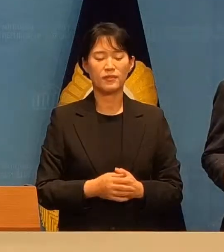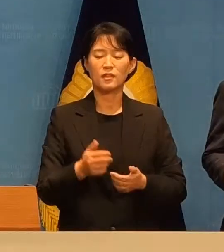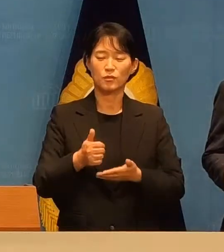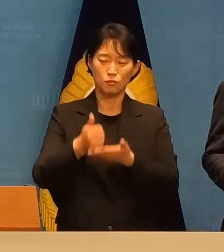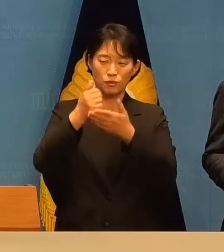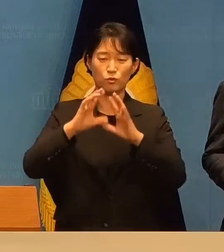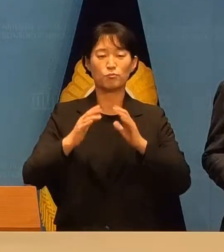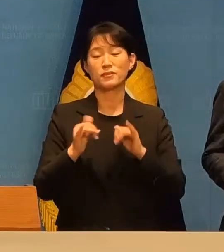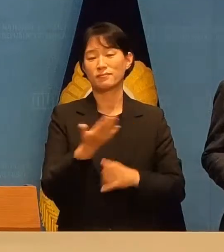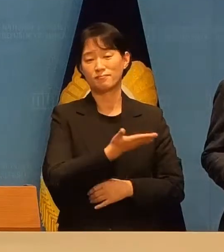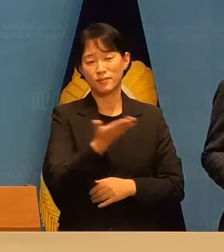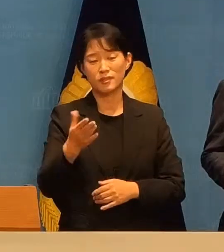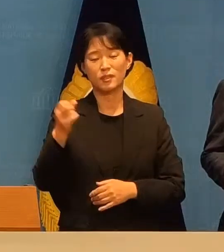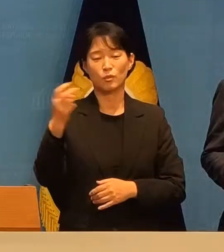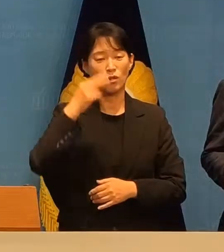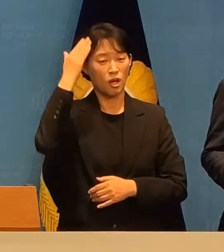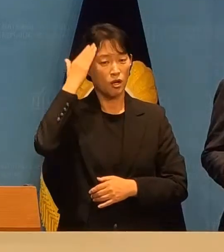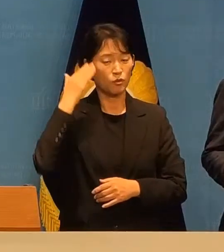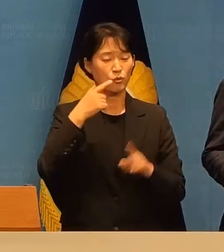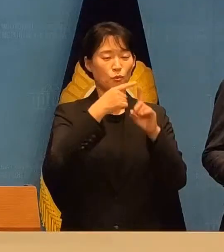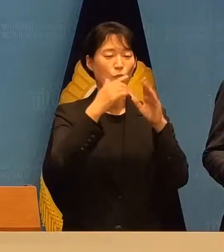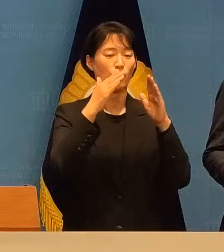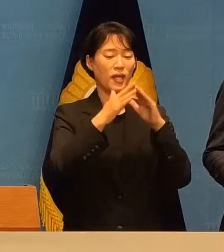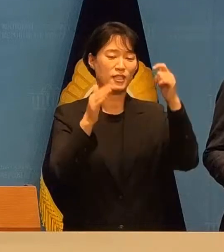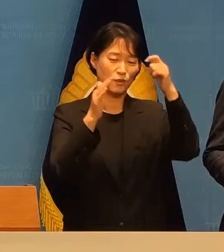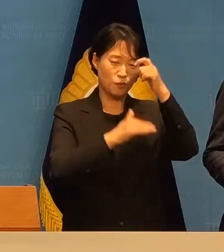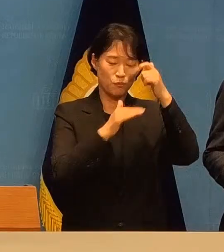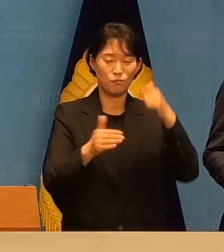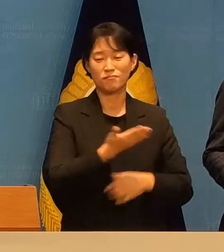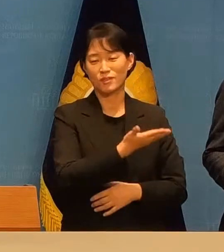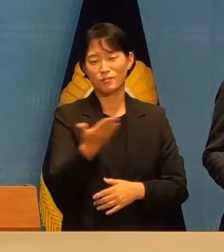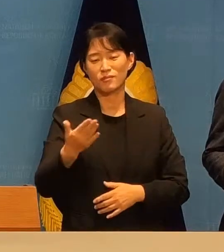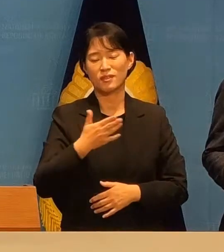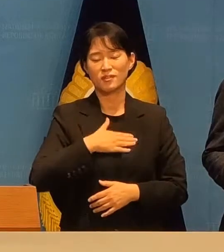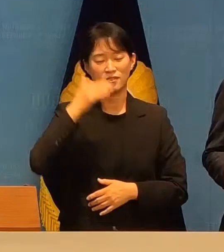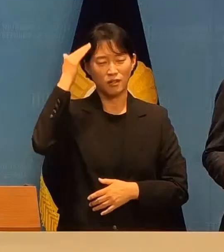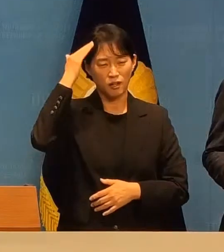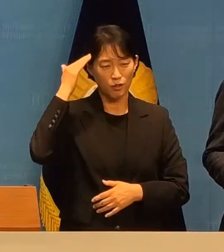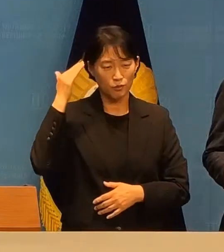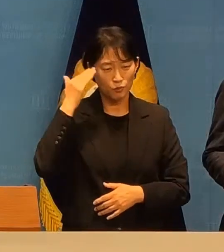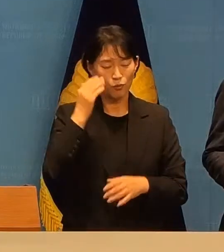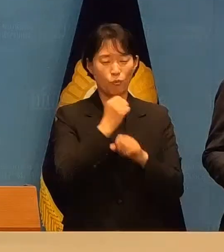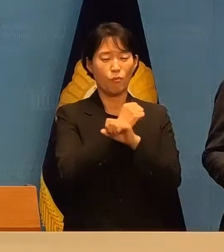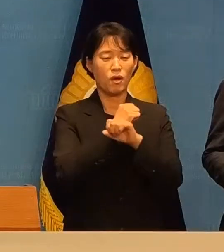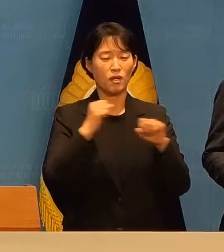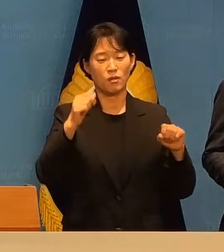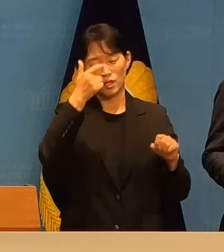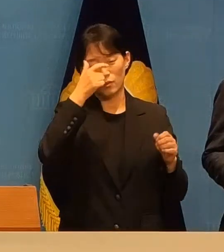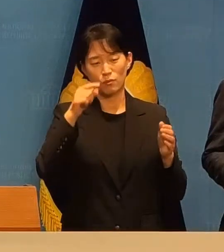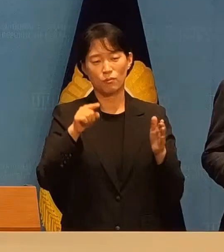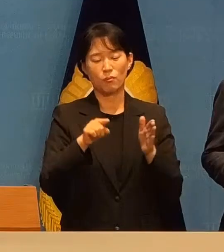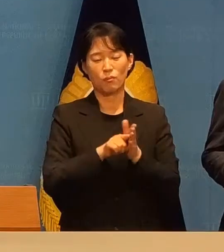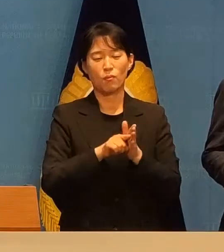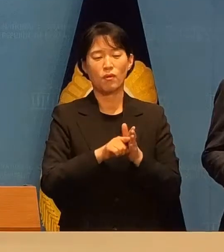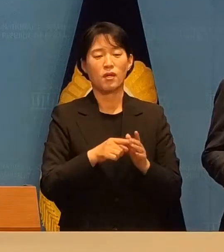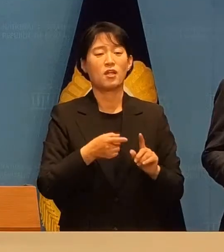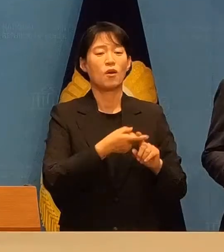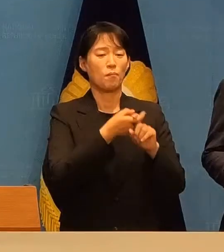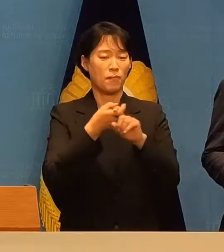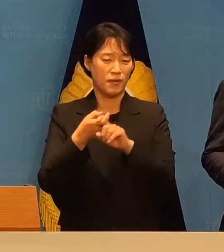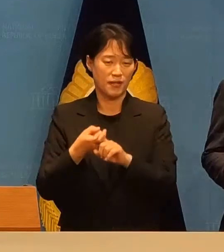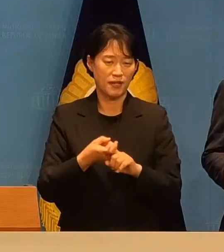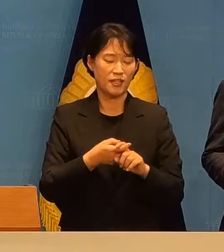존경하는 국민 여러분, 그리고 한국교회 성도 여러분, 저는 대한민국 광역기독교 총연합회 대표회장으로서